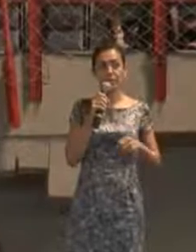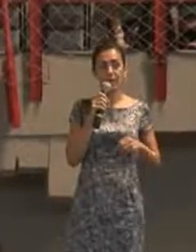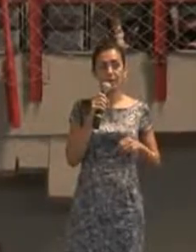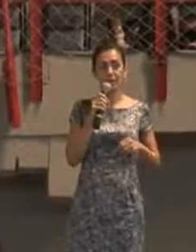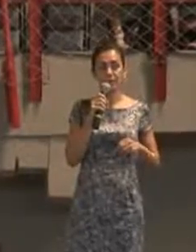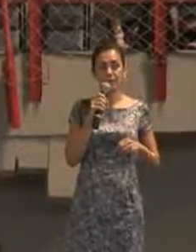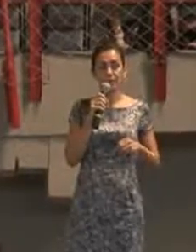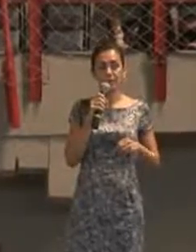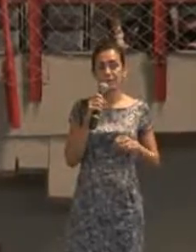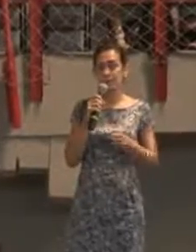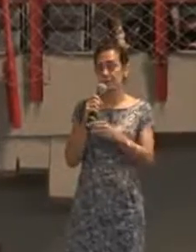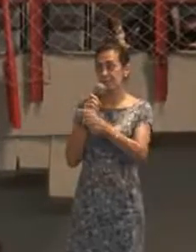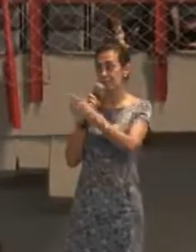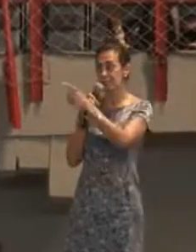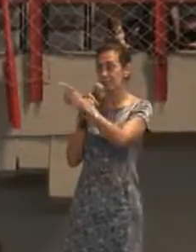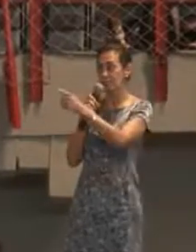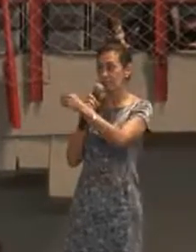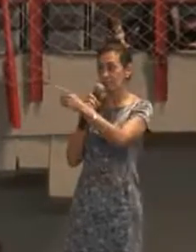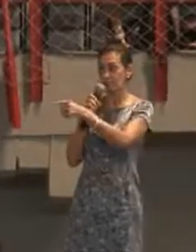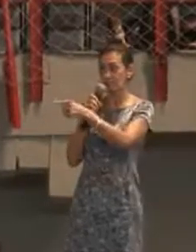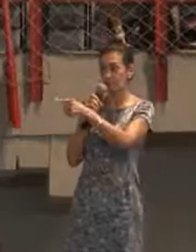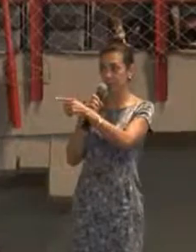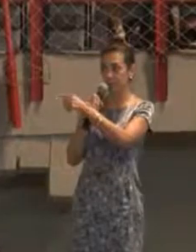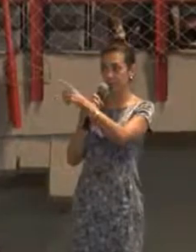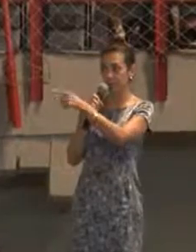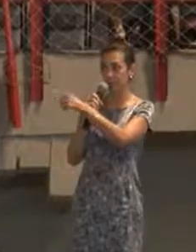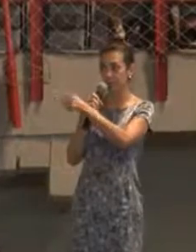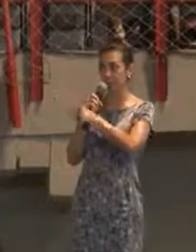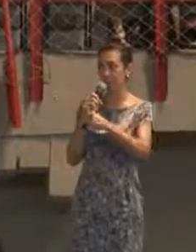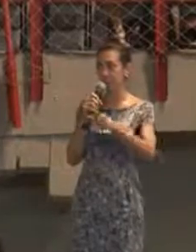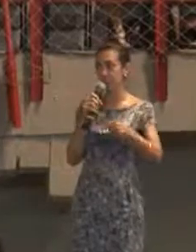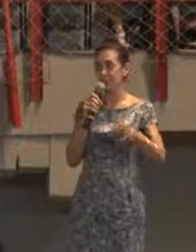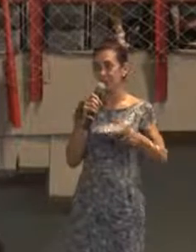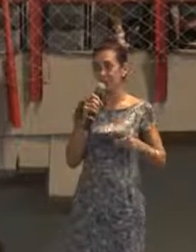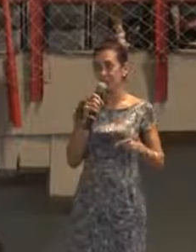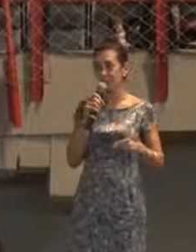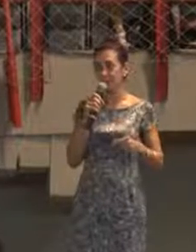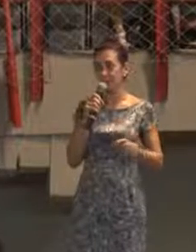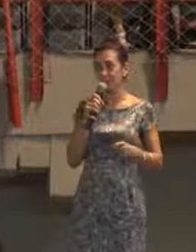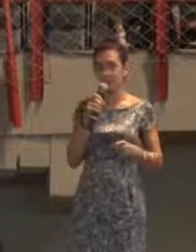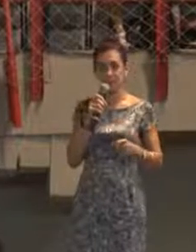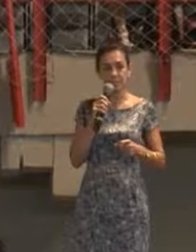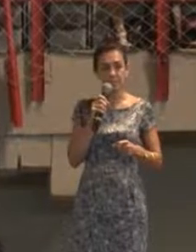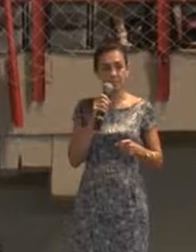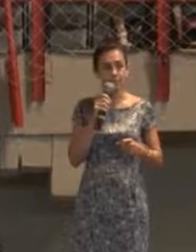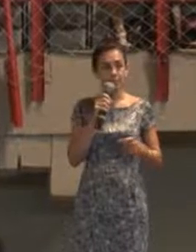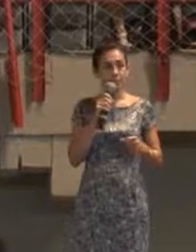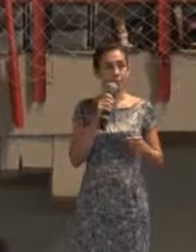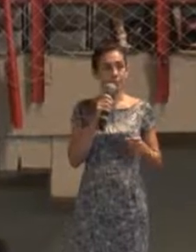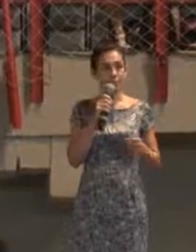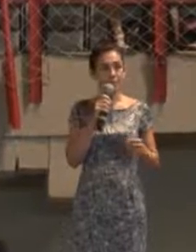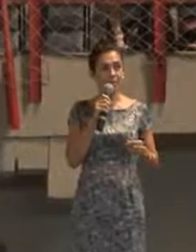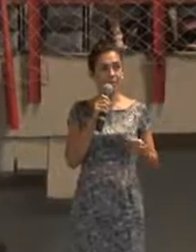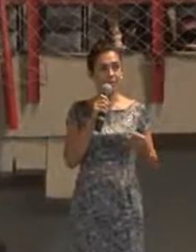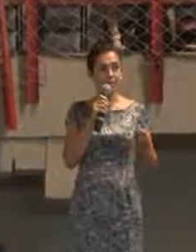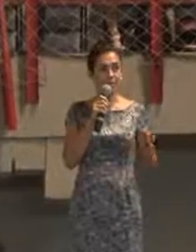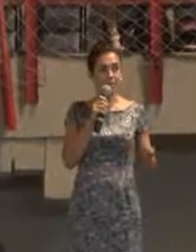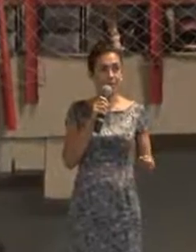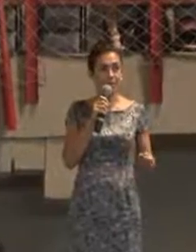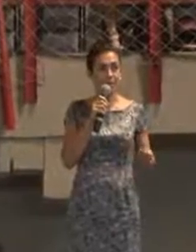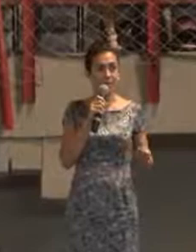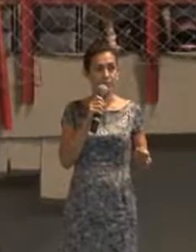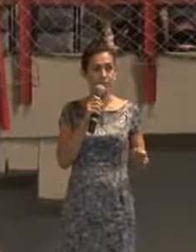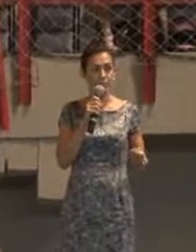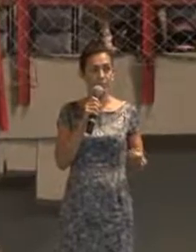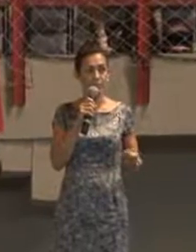correção isolada. E vocês estão aqui com a Bruna, que está ali agora à minha direita, à esquerda de vocês, justamente